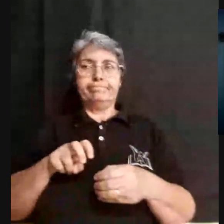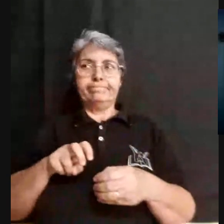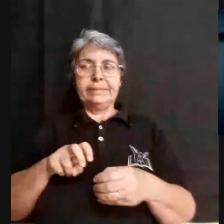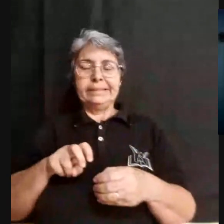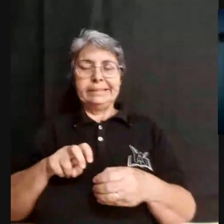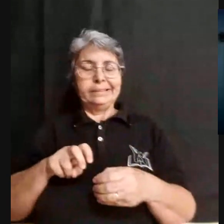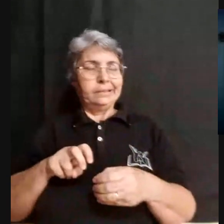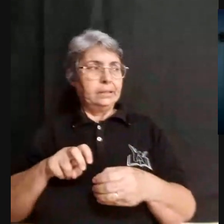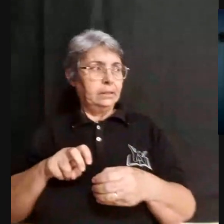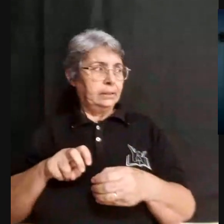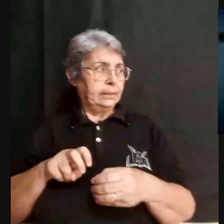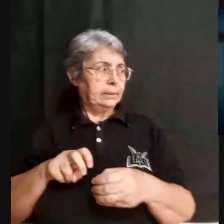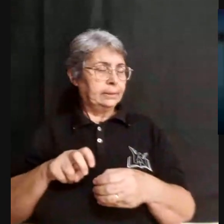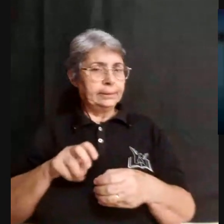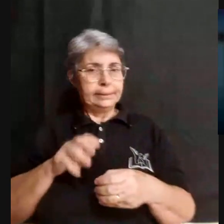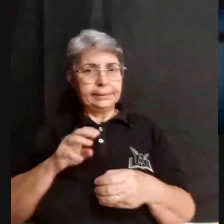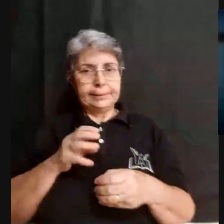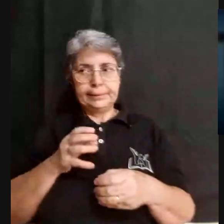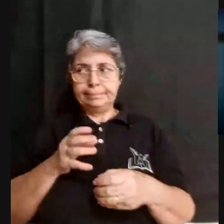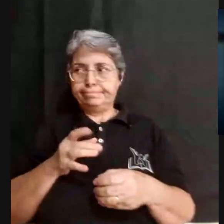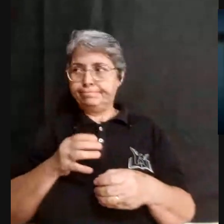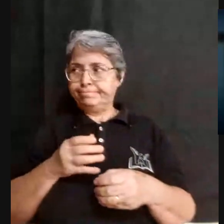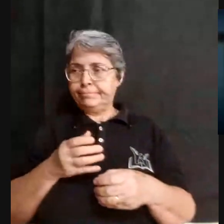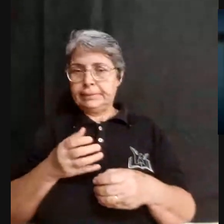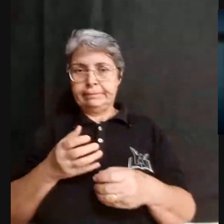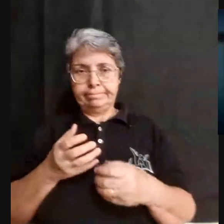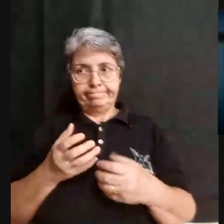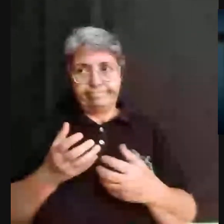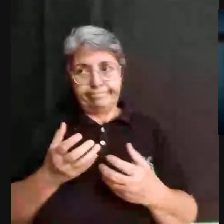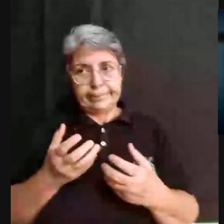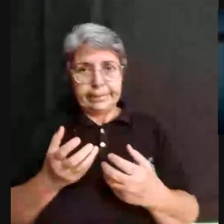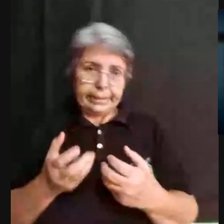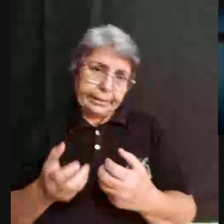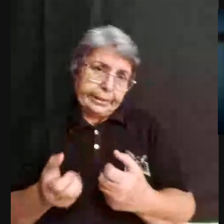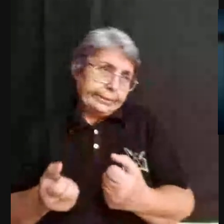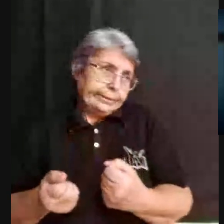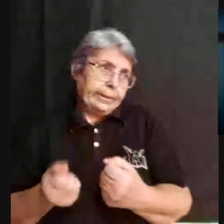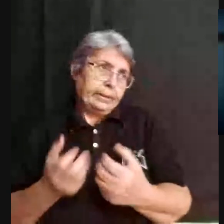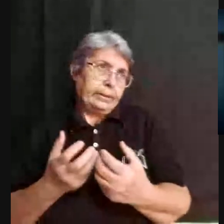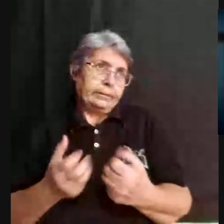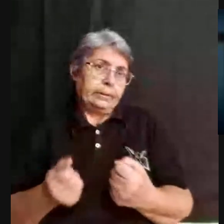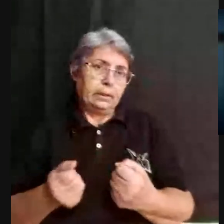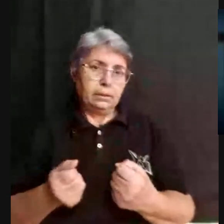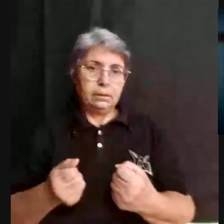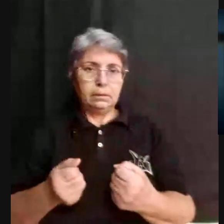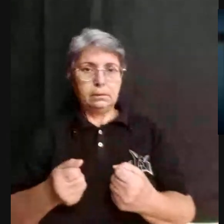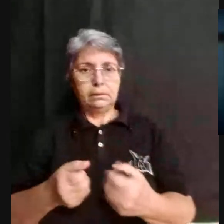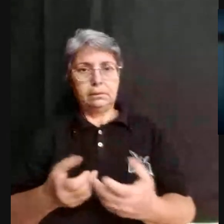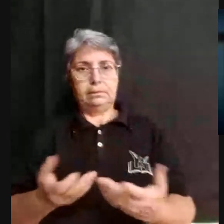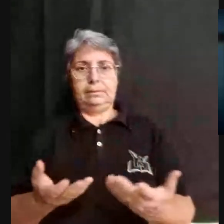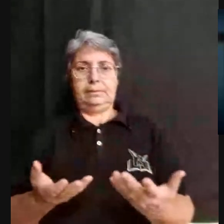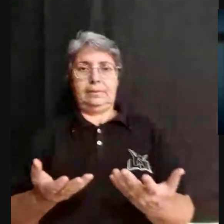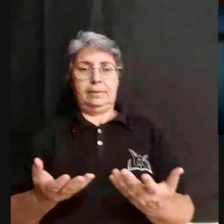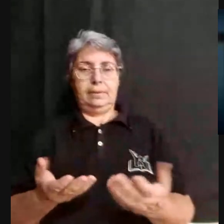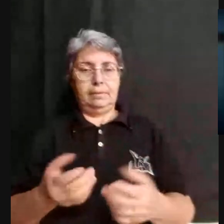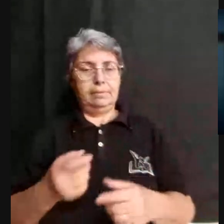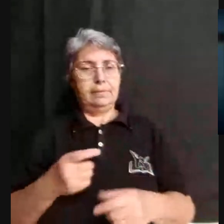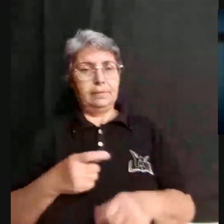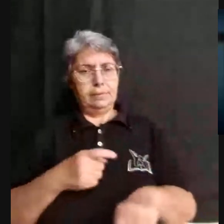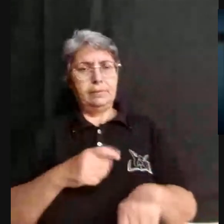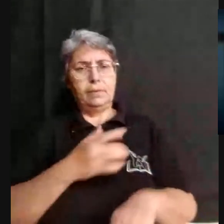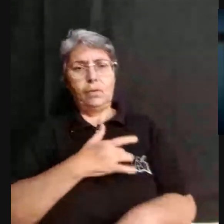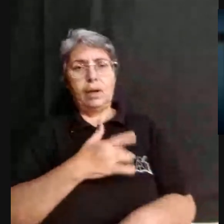aceder, ou admitir, ou consentir. Entretanto, havia algo de errado